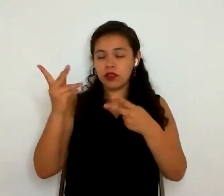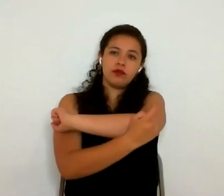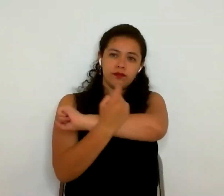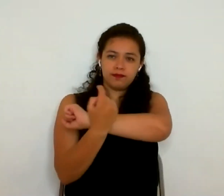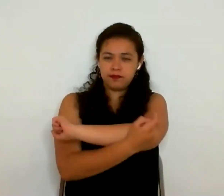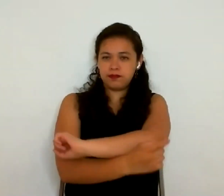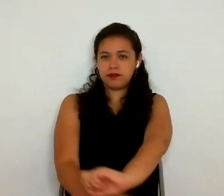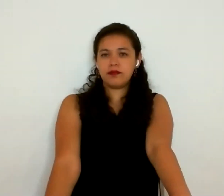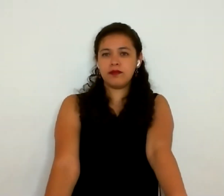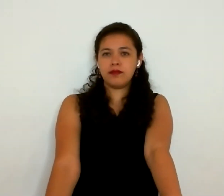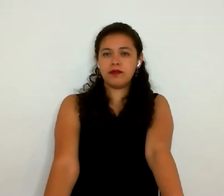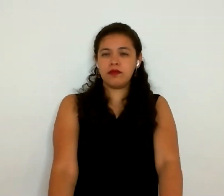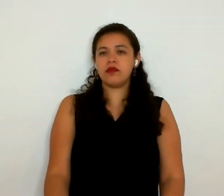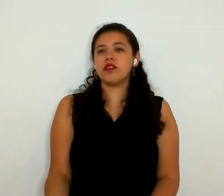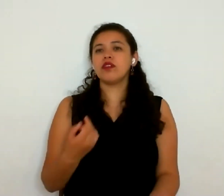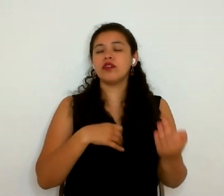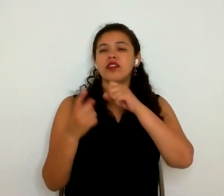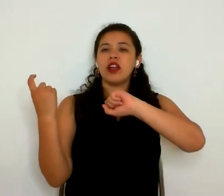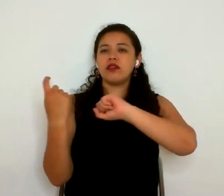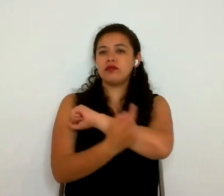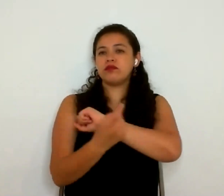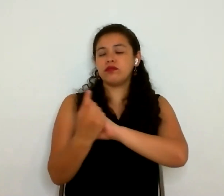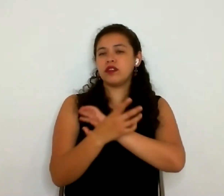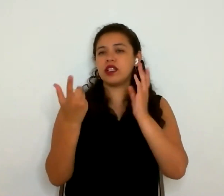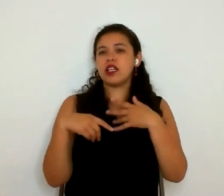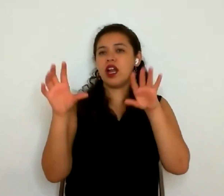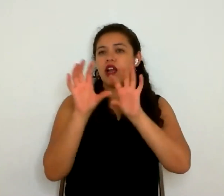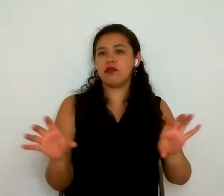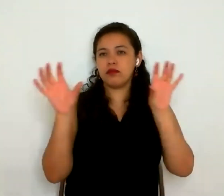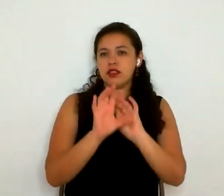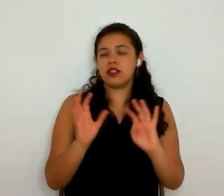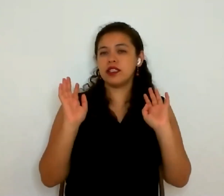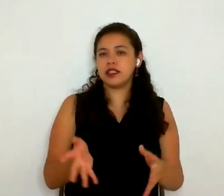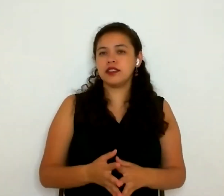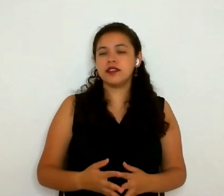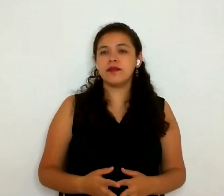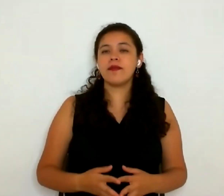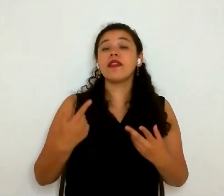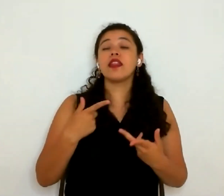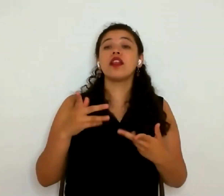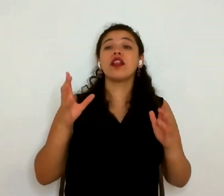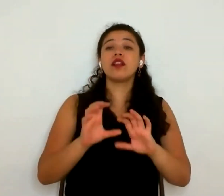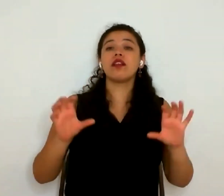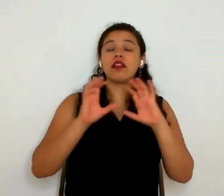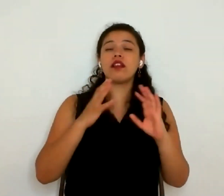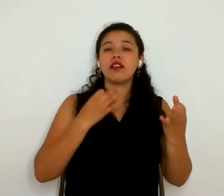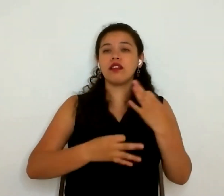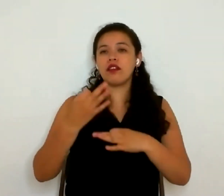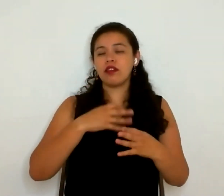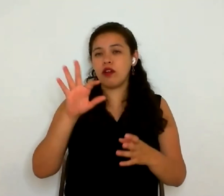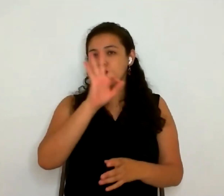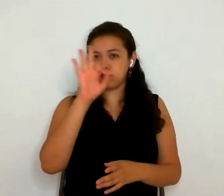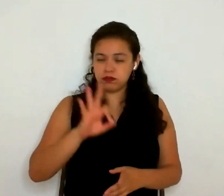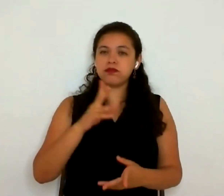nosotros teníamos automatizado al final el estudio en una computadora y la computadora sacaba todos los porcentajes los